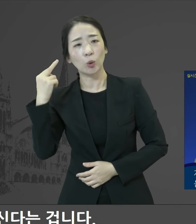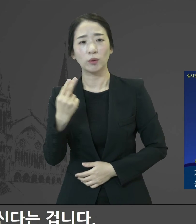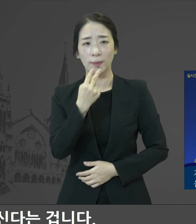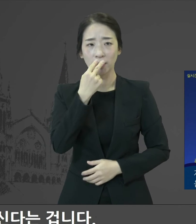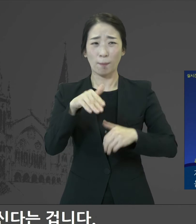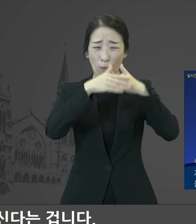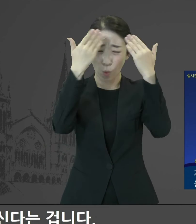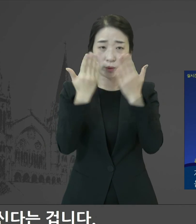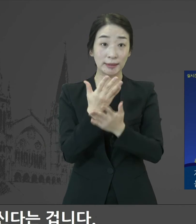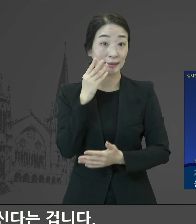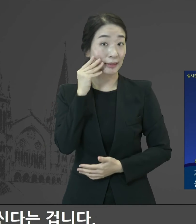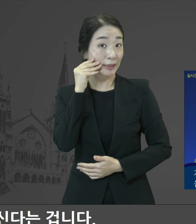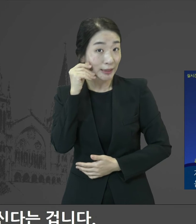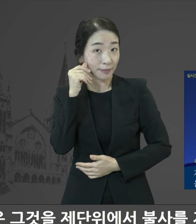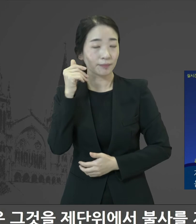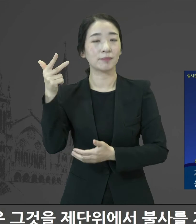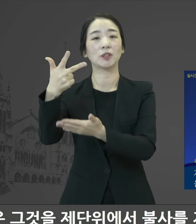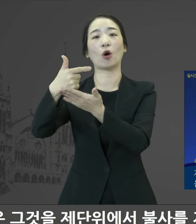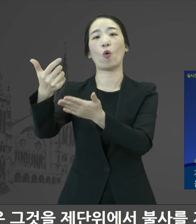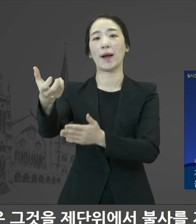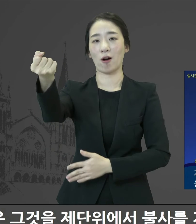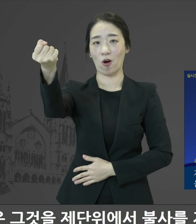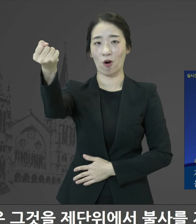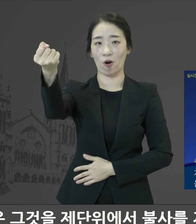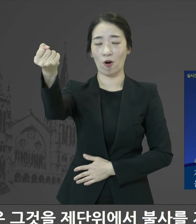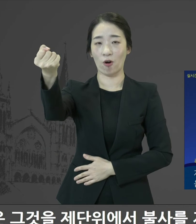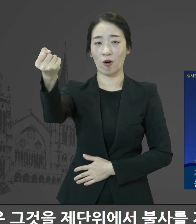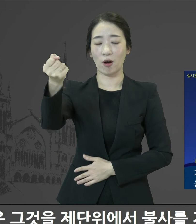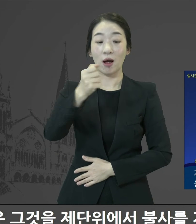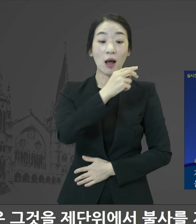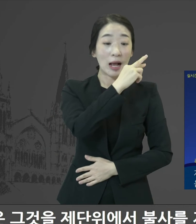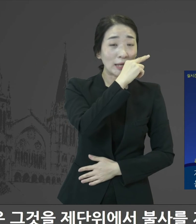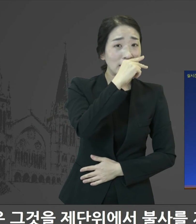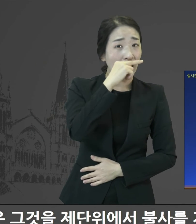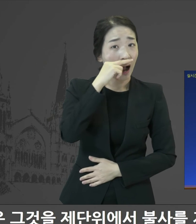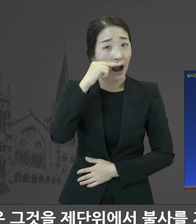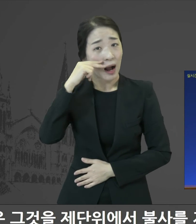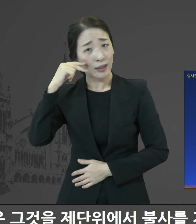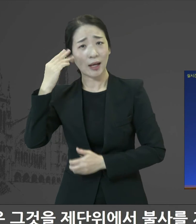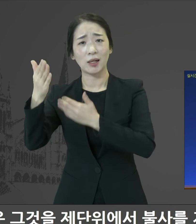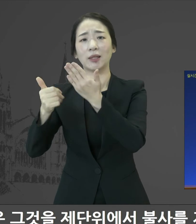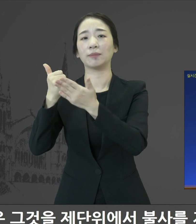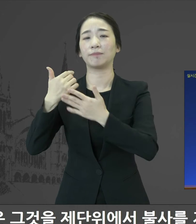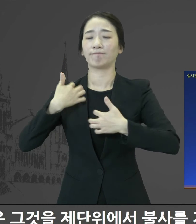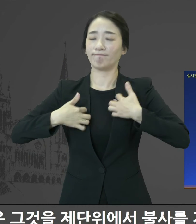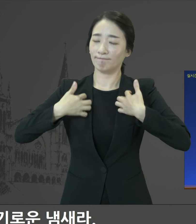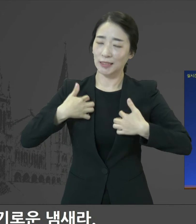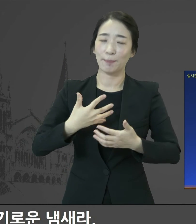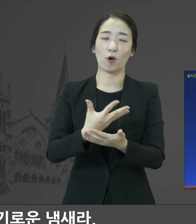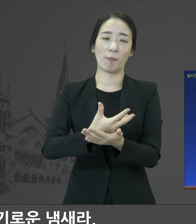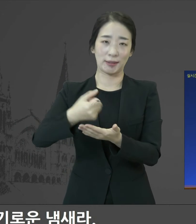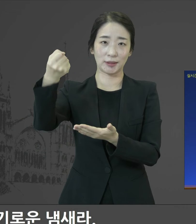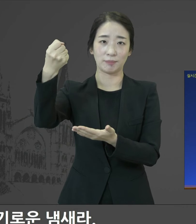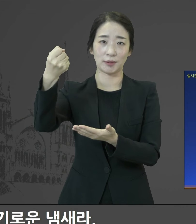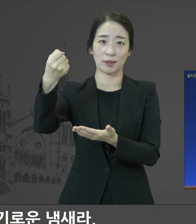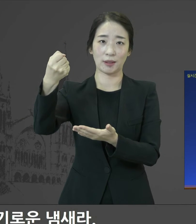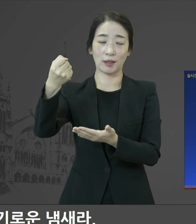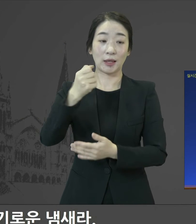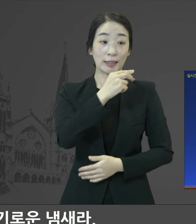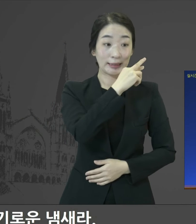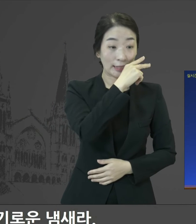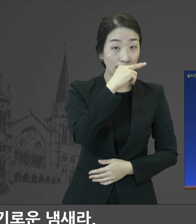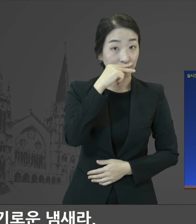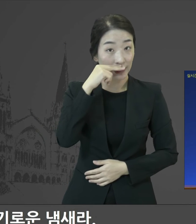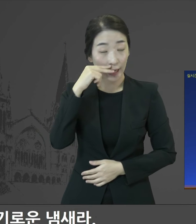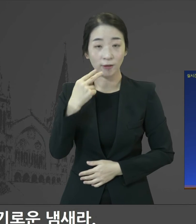것이라. 향기를 기뻐 받으신다는 겁니다. 그래서 이 냄새에는 상징이 담겨 있습니다.